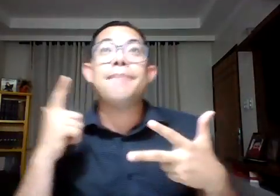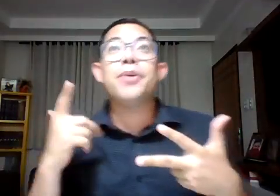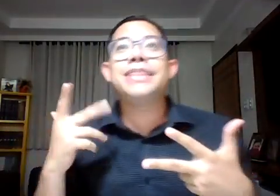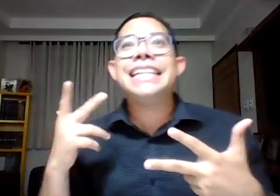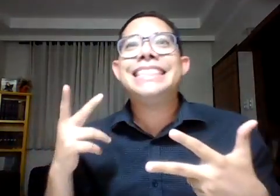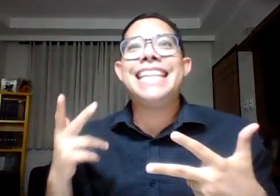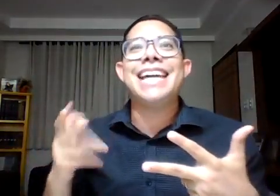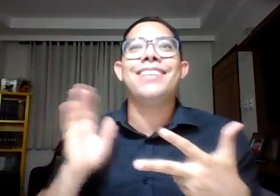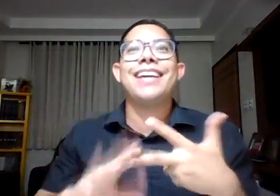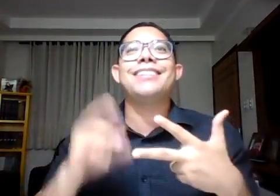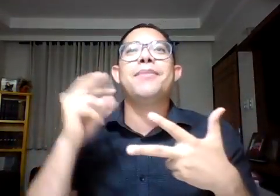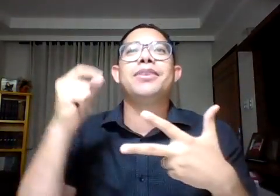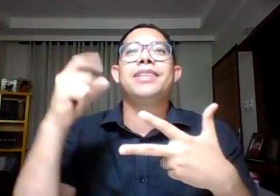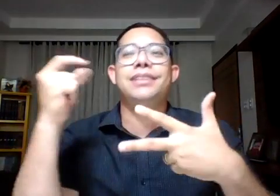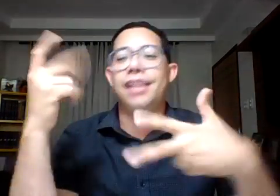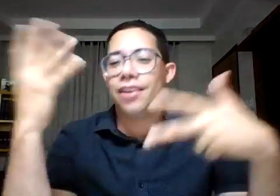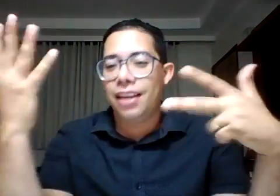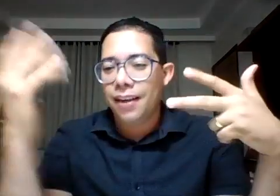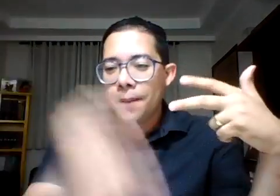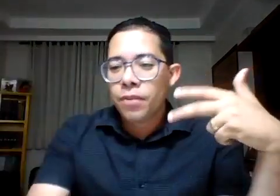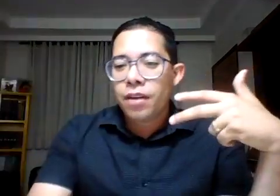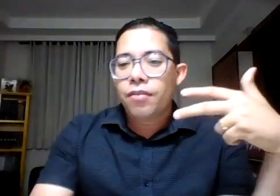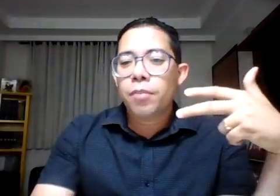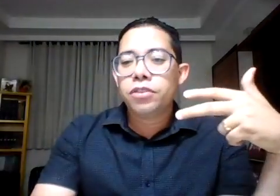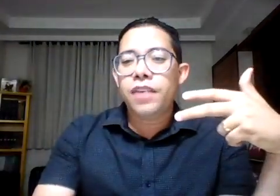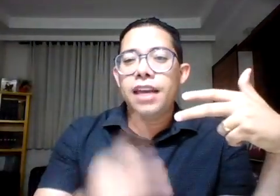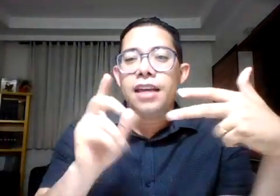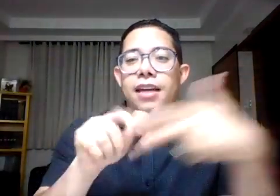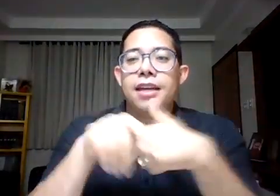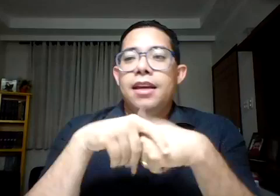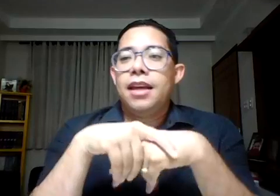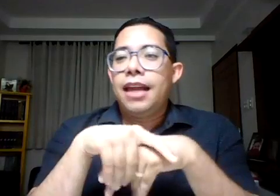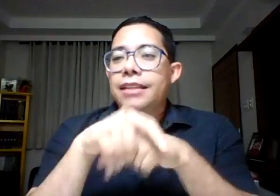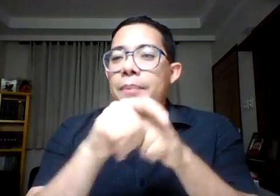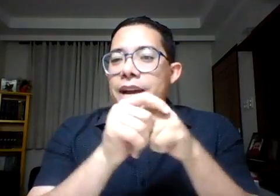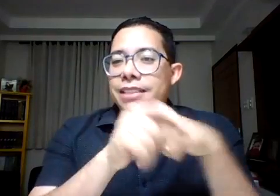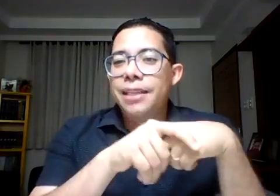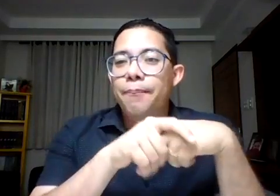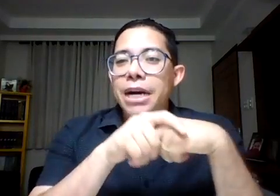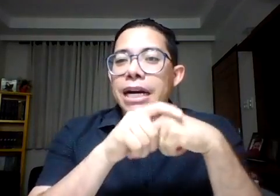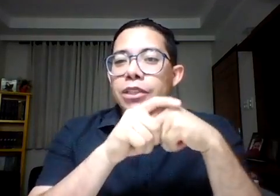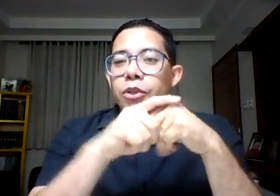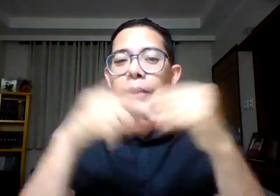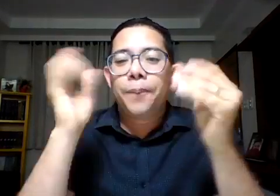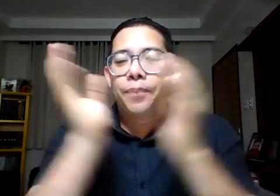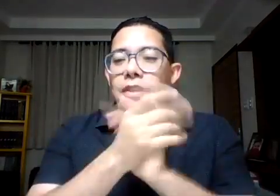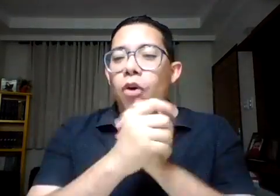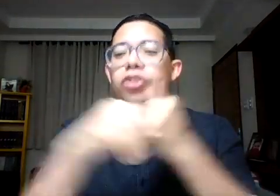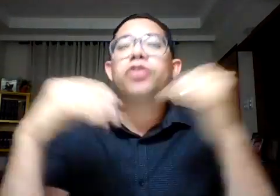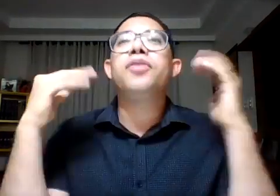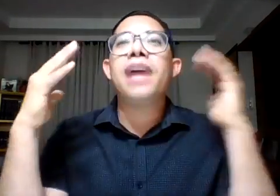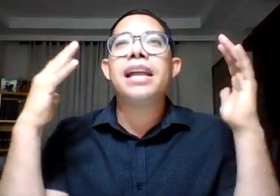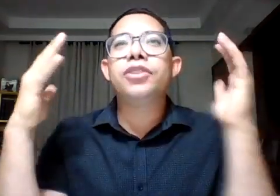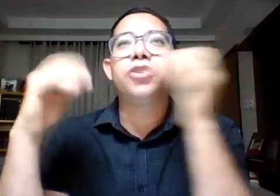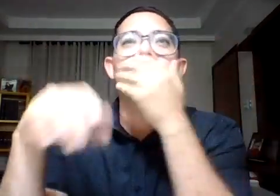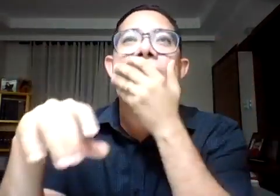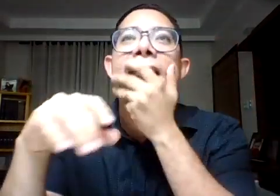o terceiro aí. Vamos ver quem está participando ou se eu estou falando sozinho.